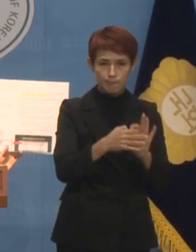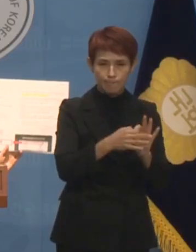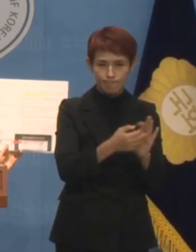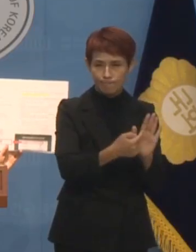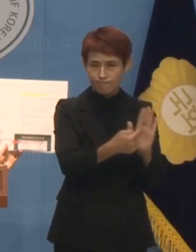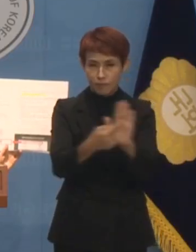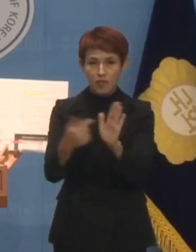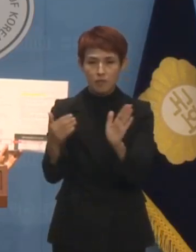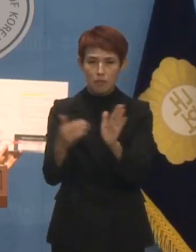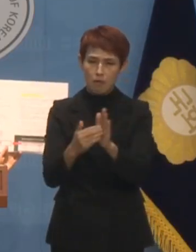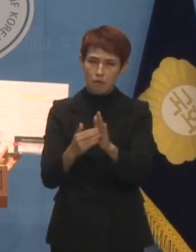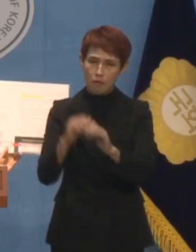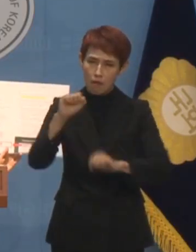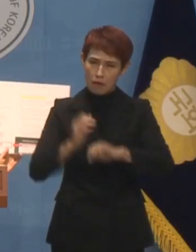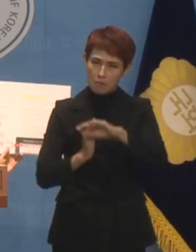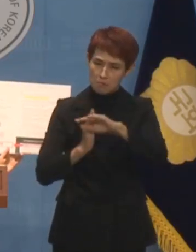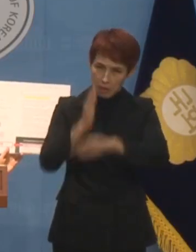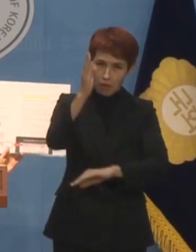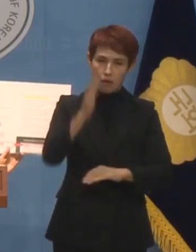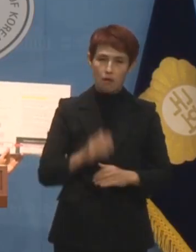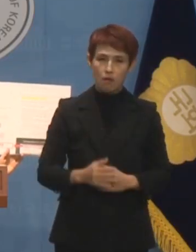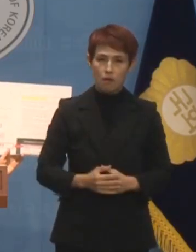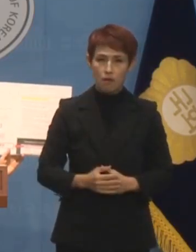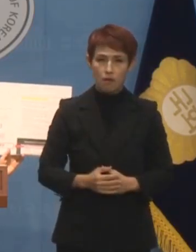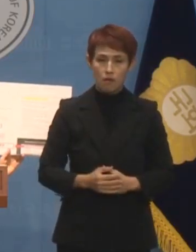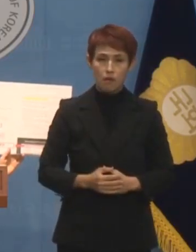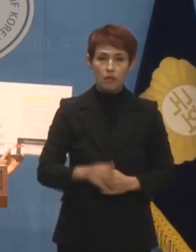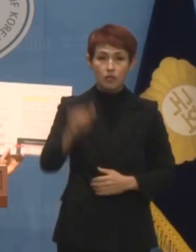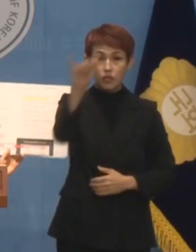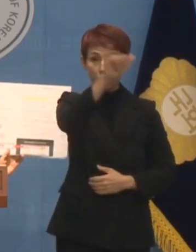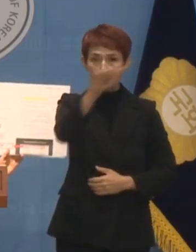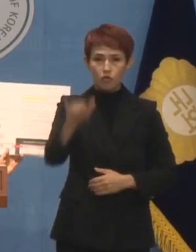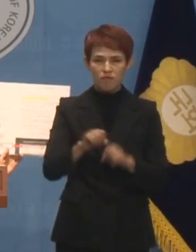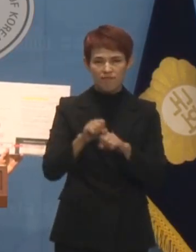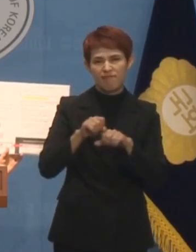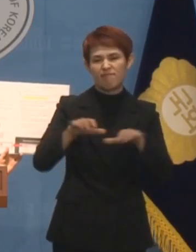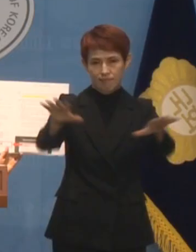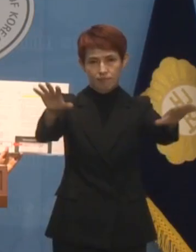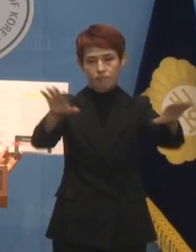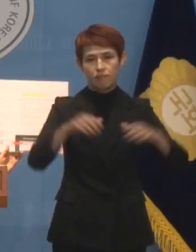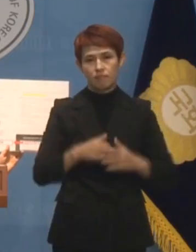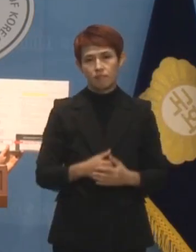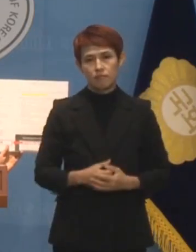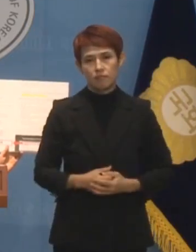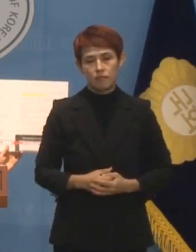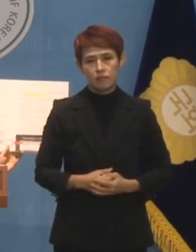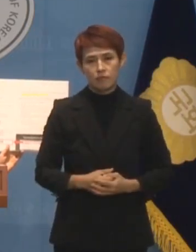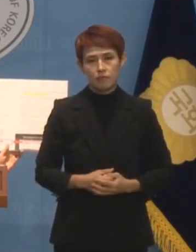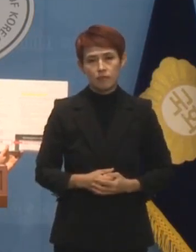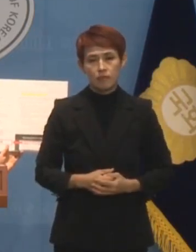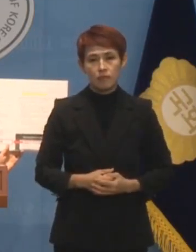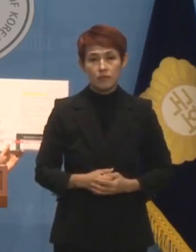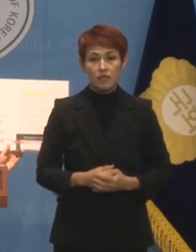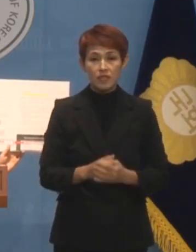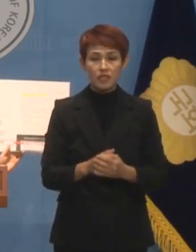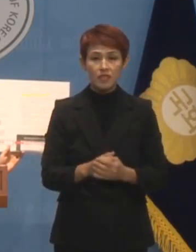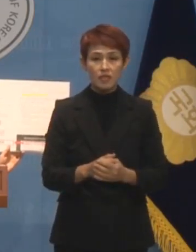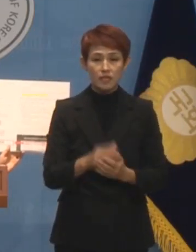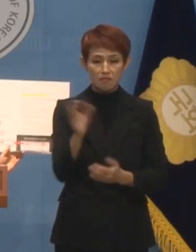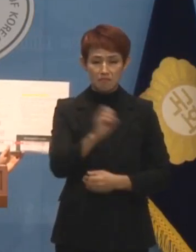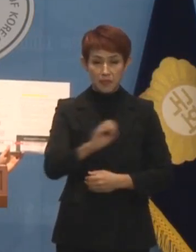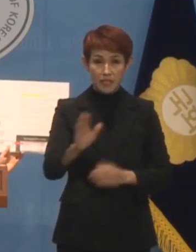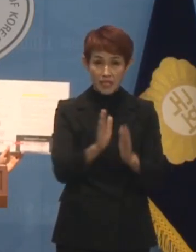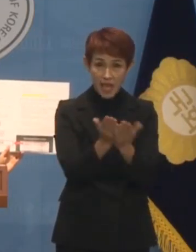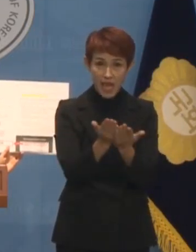등 도를 넘는 행동들을 했고 이는 전국으로 확대되었습니다. 안타깝게도 여기에 한강